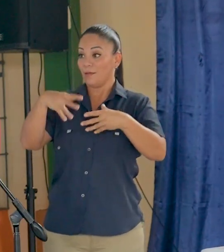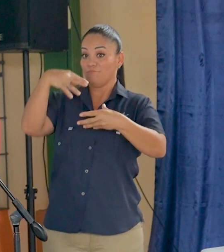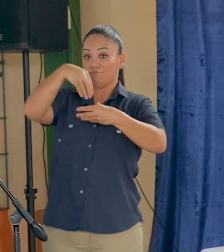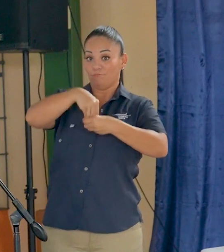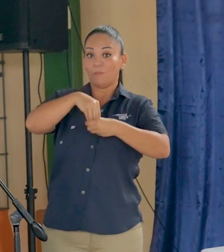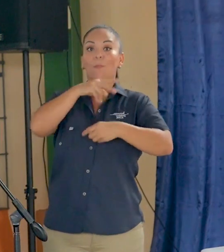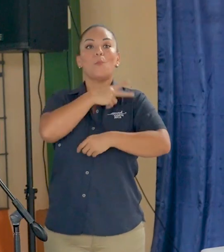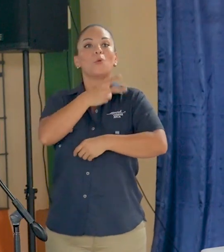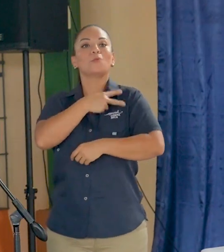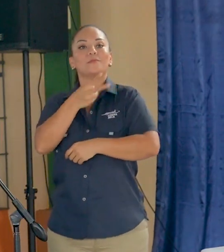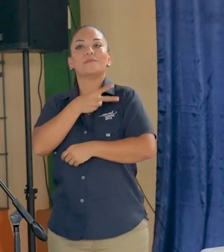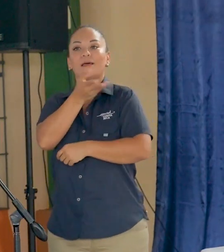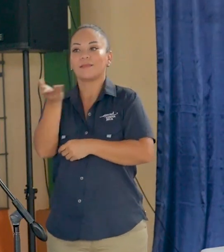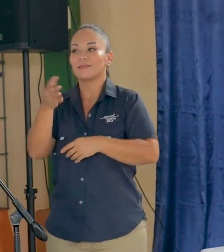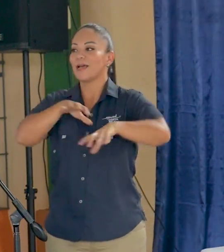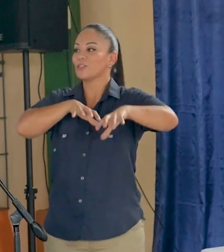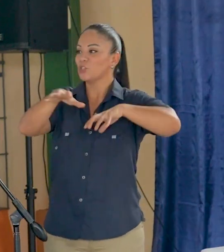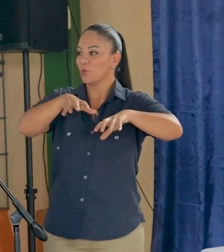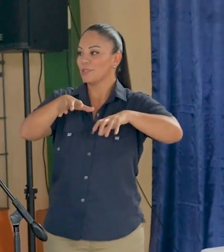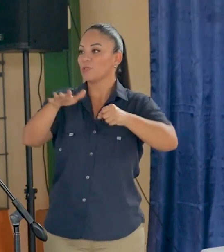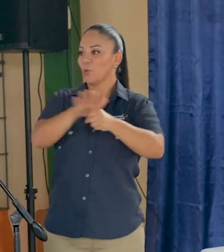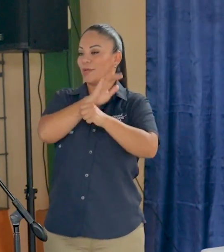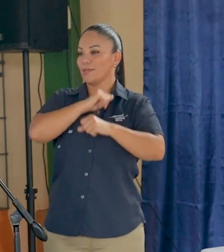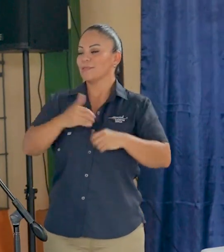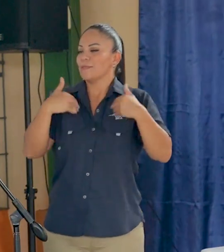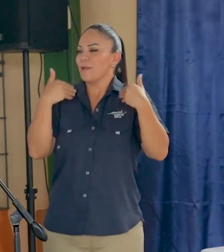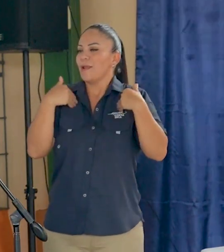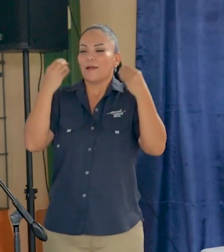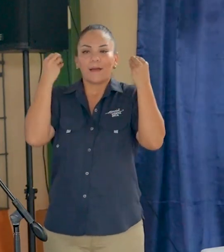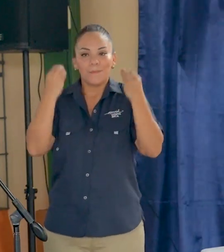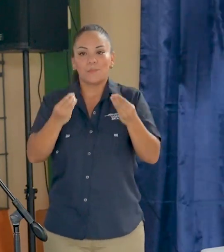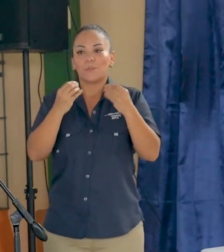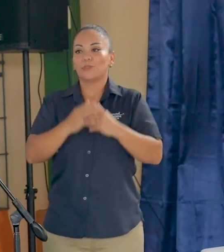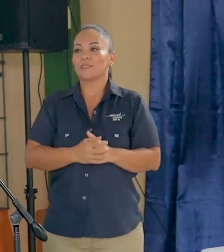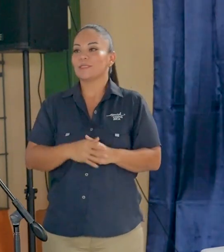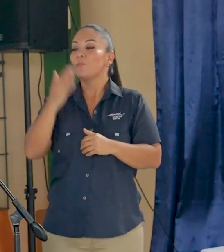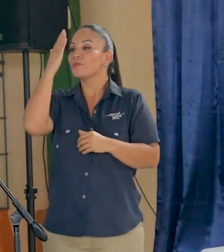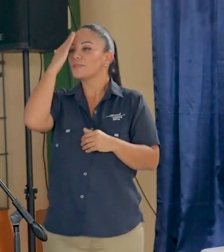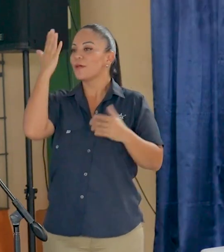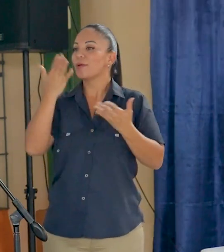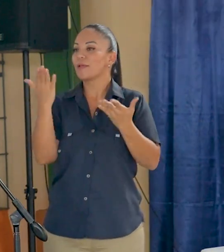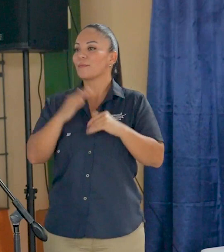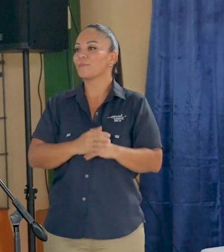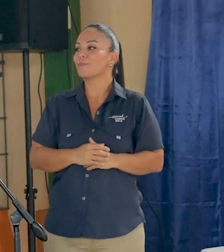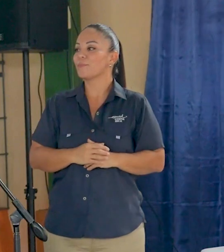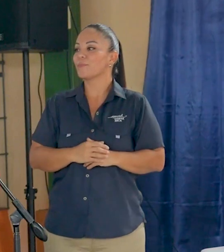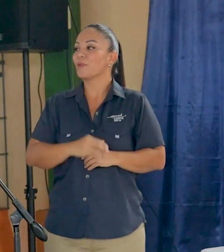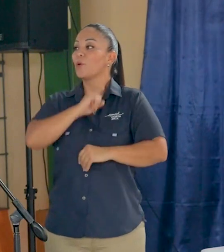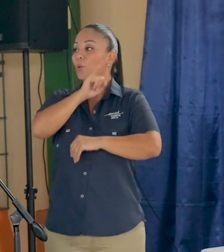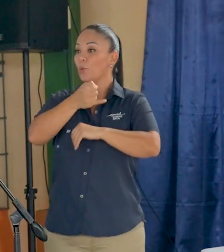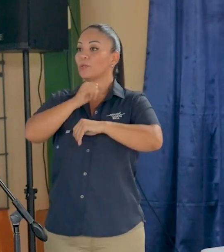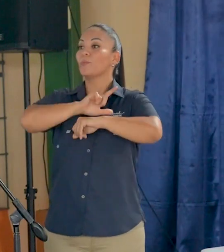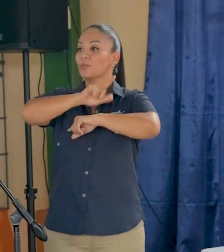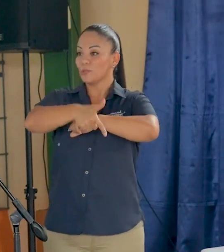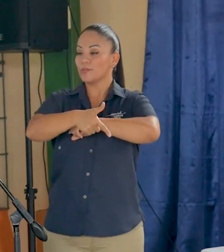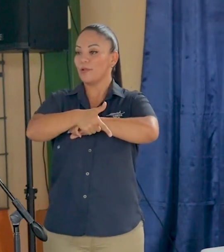acciones concretas. Me alegra muchísimo saber que la junta financió